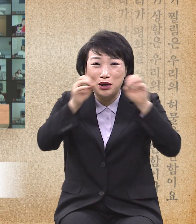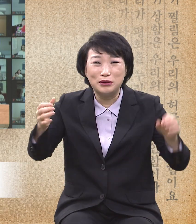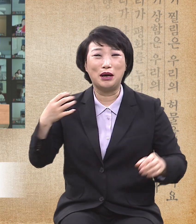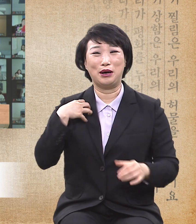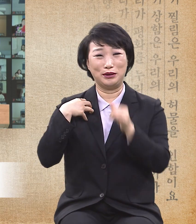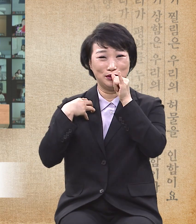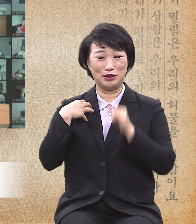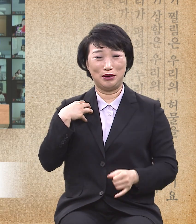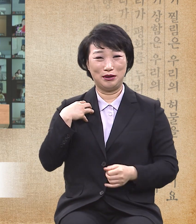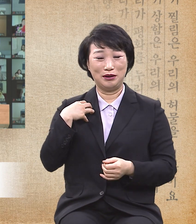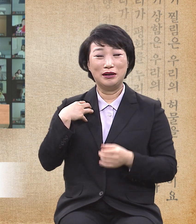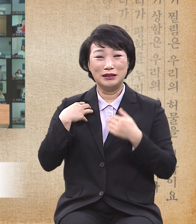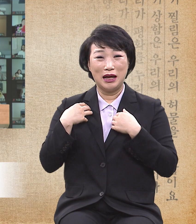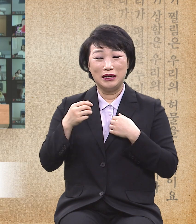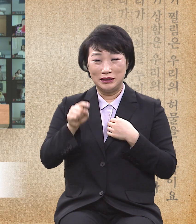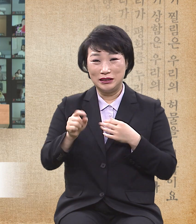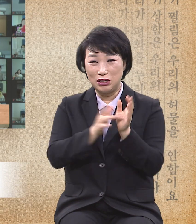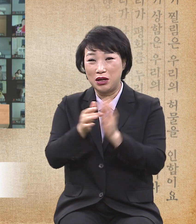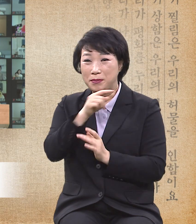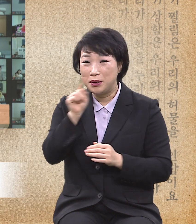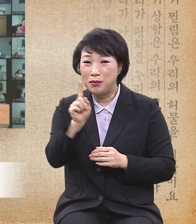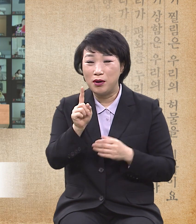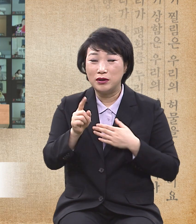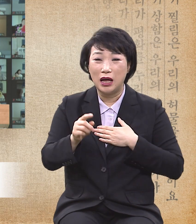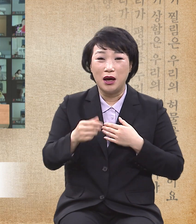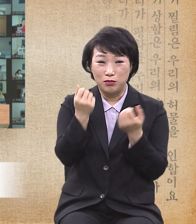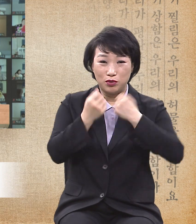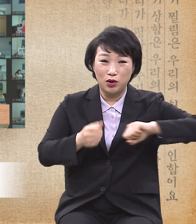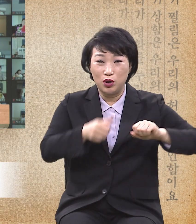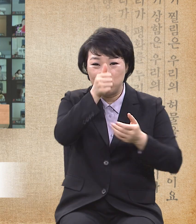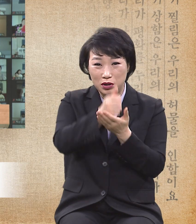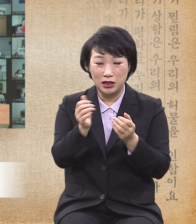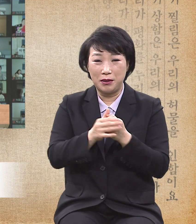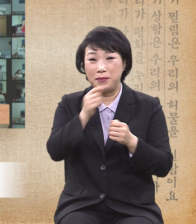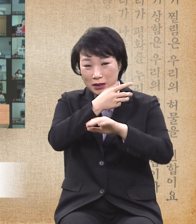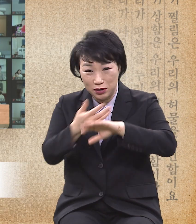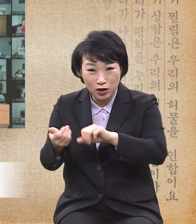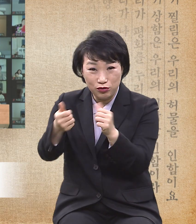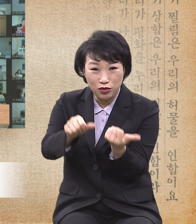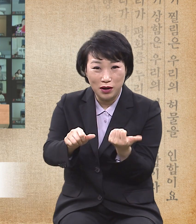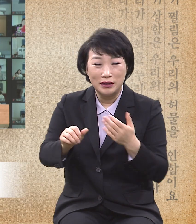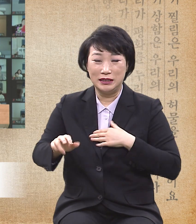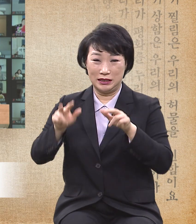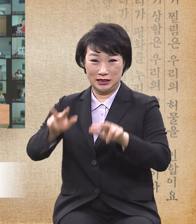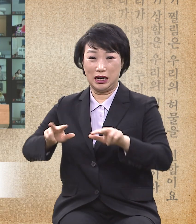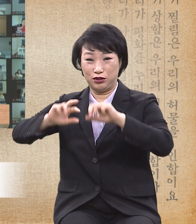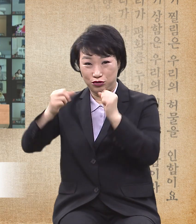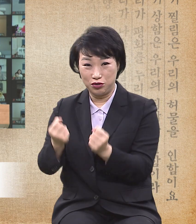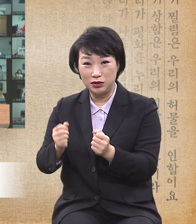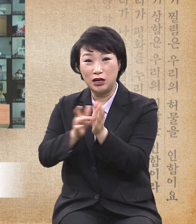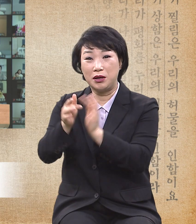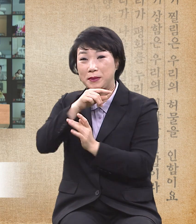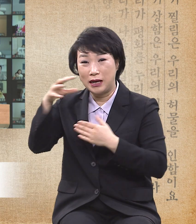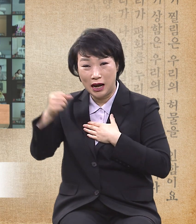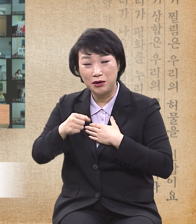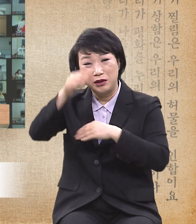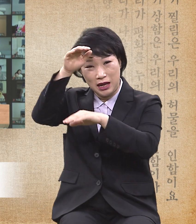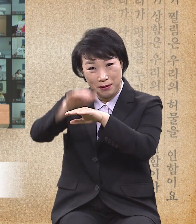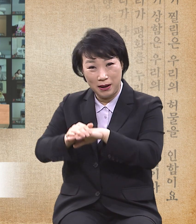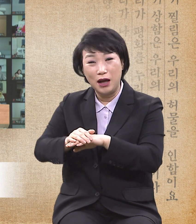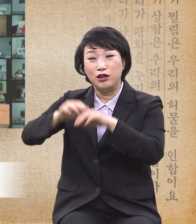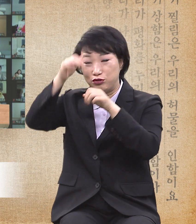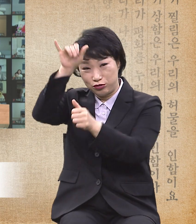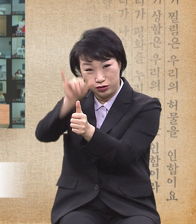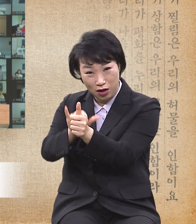됩니다. 이 피는 내가 불순종한 죄 때문에 흘린 피입니다. 이제 순종해야 됩니다. 나는 이 피 앞에 예배해야 됩니다.